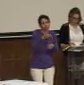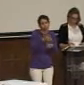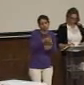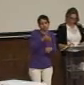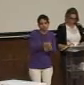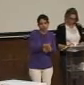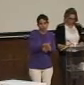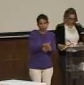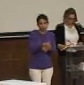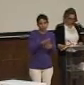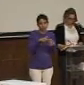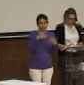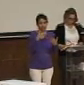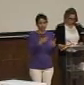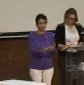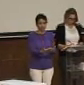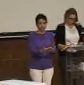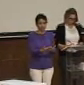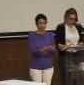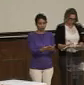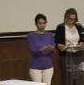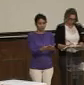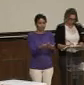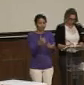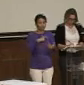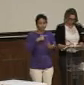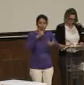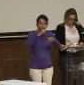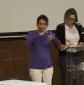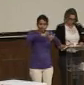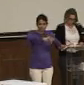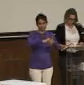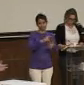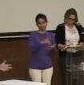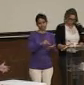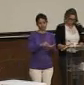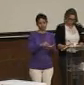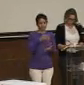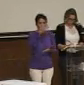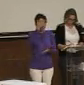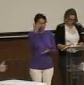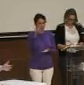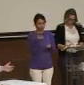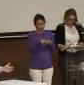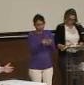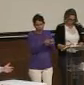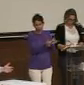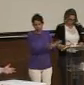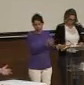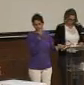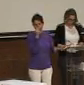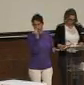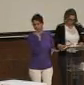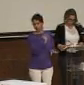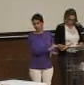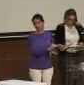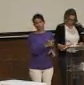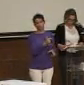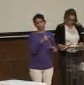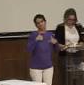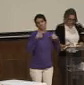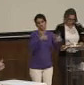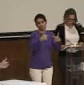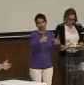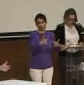frequentar as escolas de qualidade. Aquelas pessoas desvalidos, eram chamados de desvalidos da sorte, né?